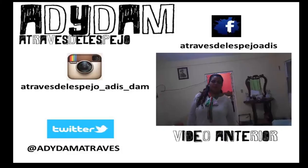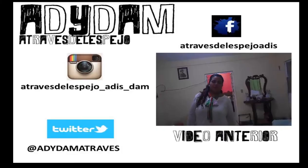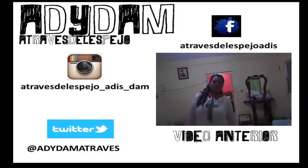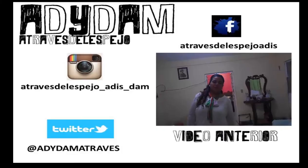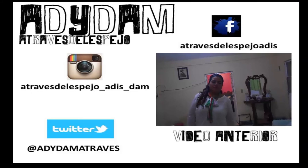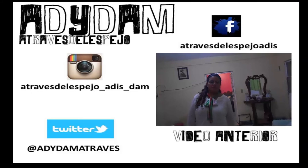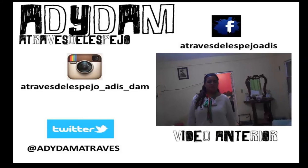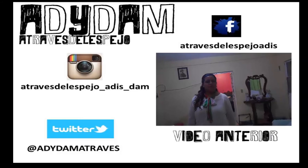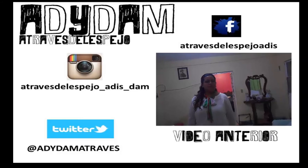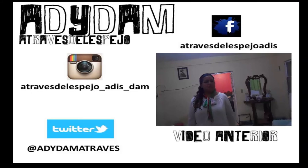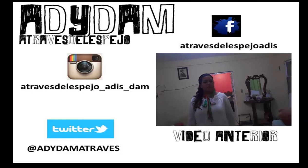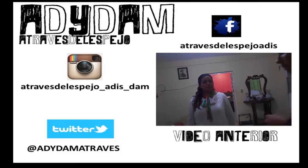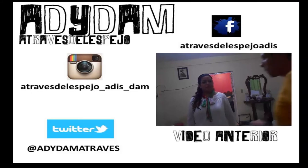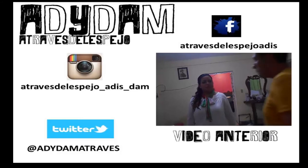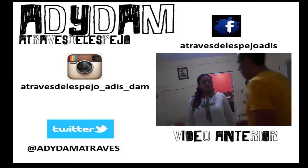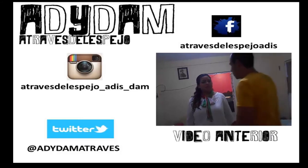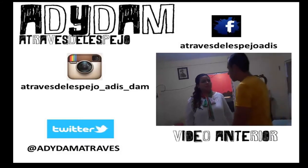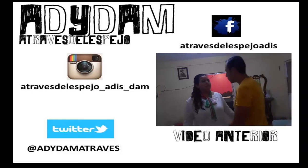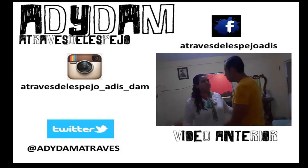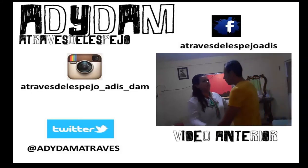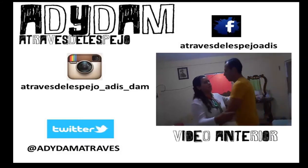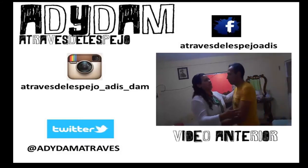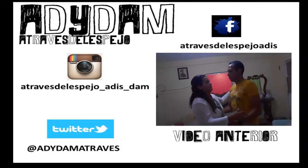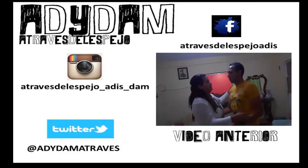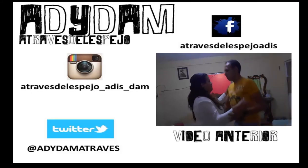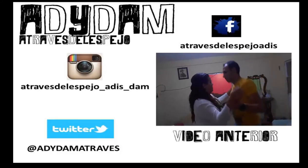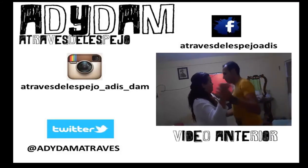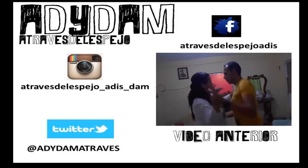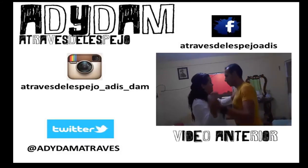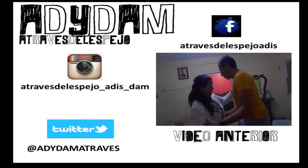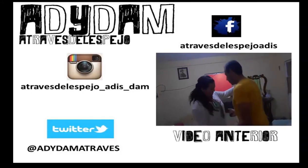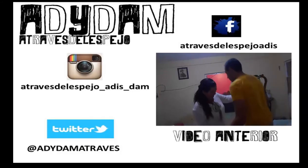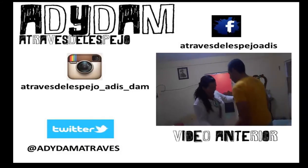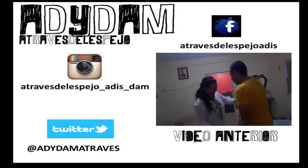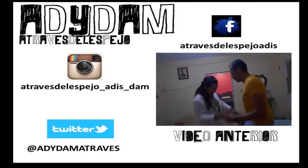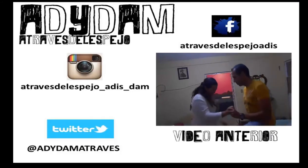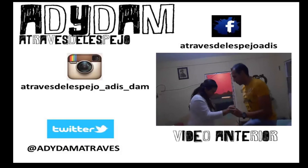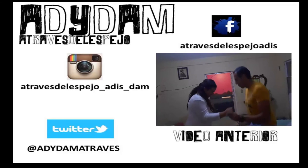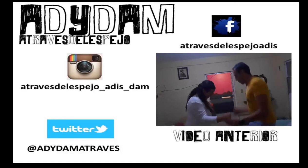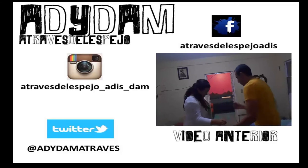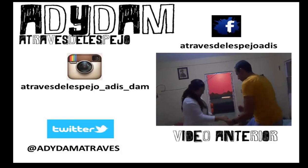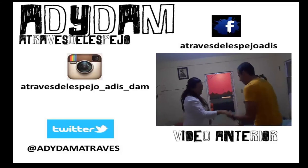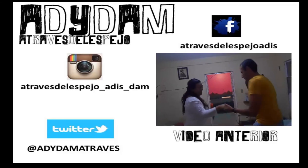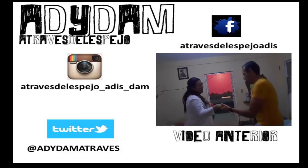Bye. What I do, what I do, da, da, do, da, da, do.